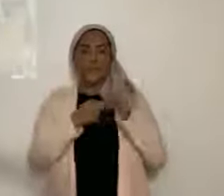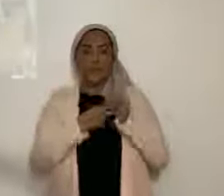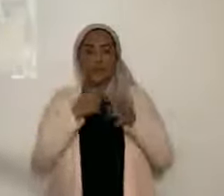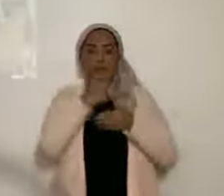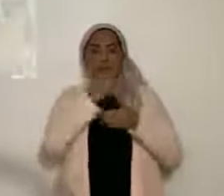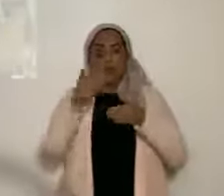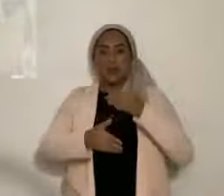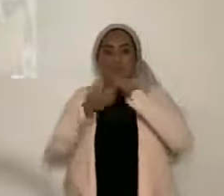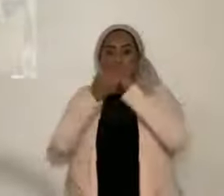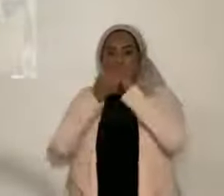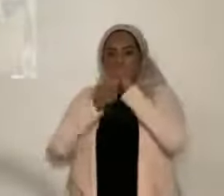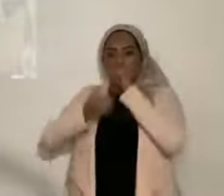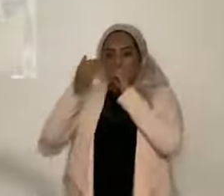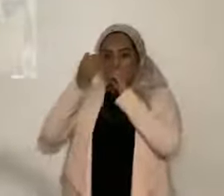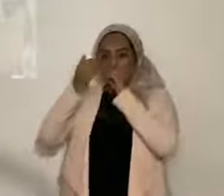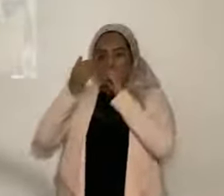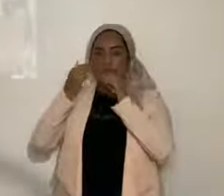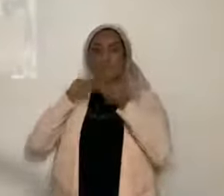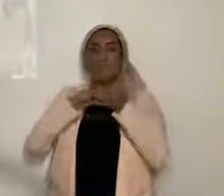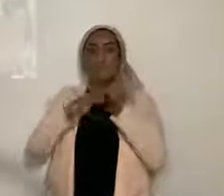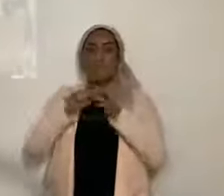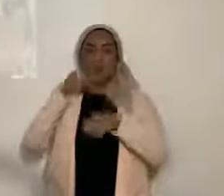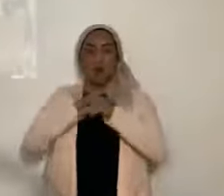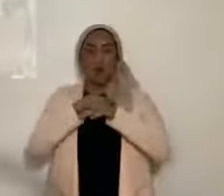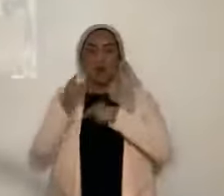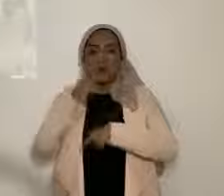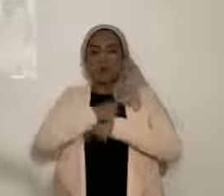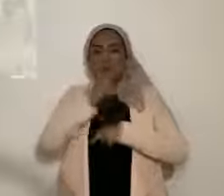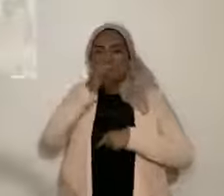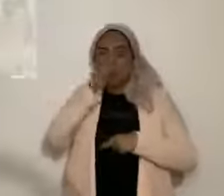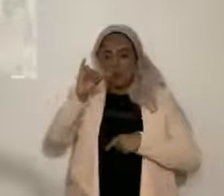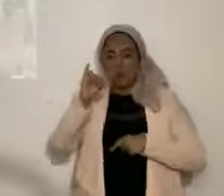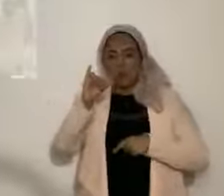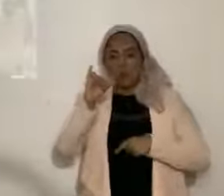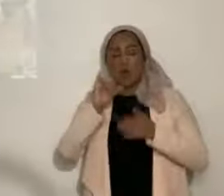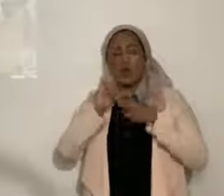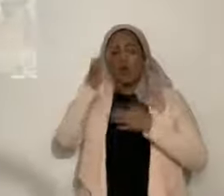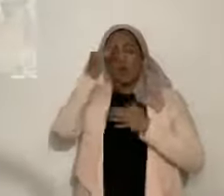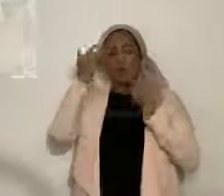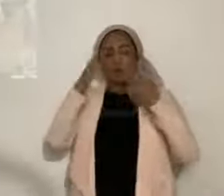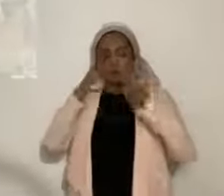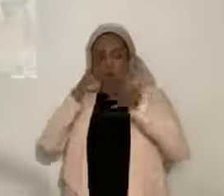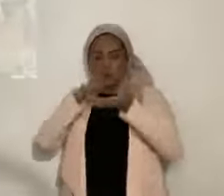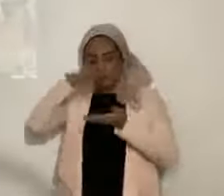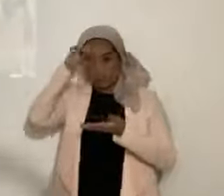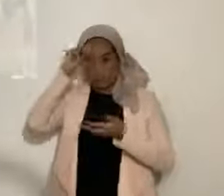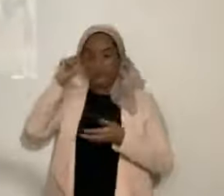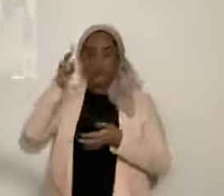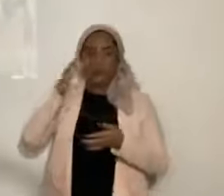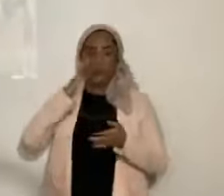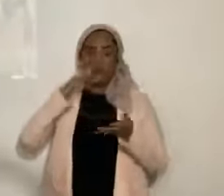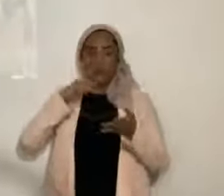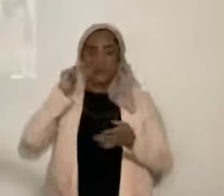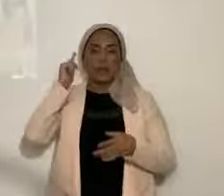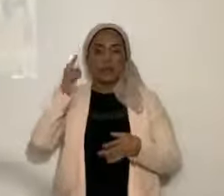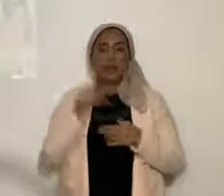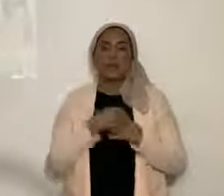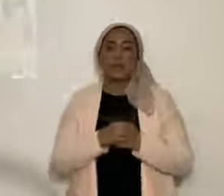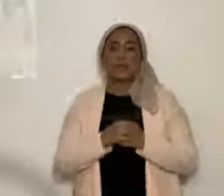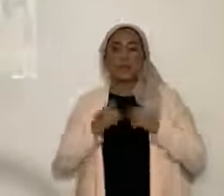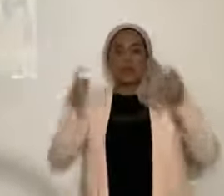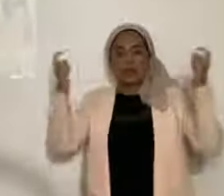final trompeta, es decir, la final trompeta es en Yom Teruah, porque por eso ya estudiamos, y lo vamos a repasar aunque sea un poquito después,